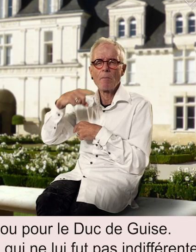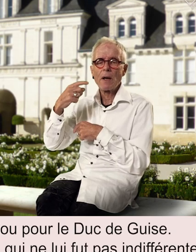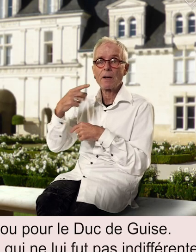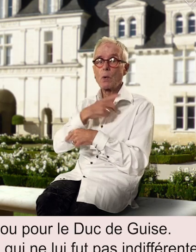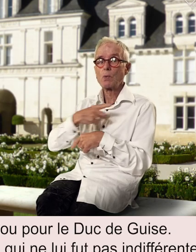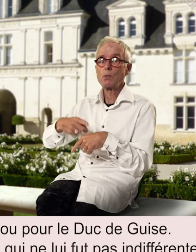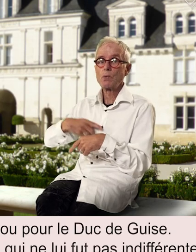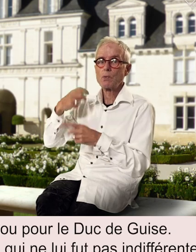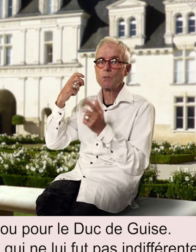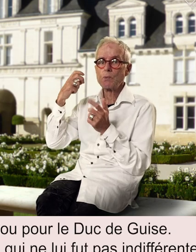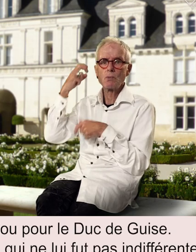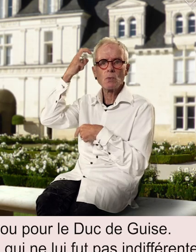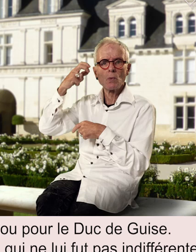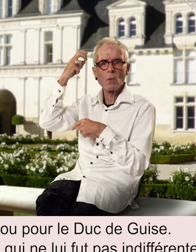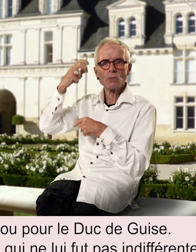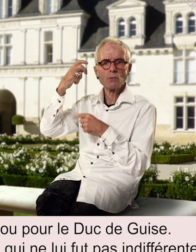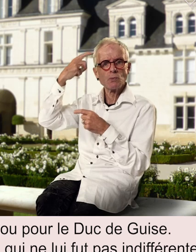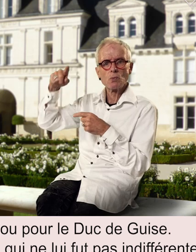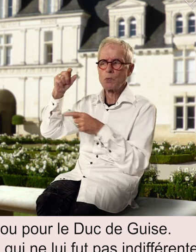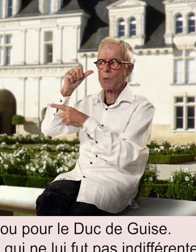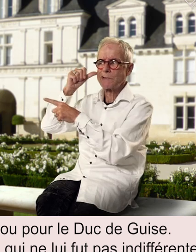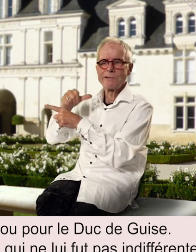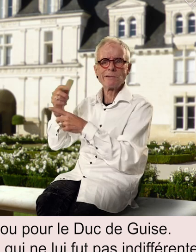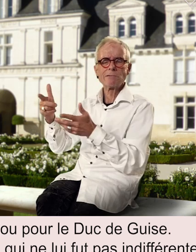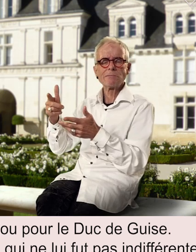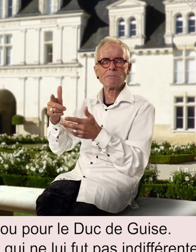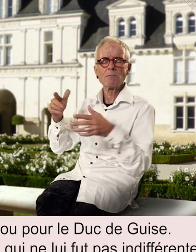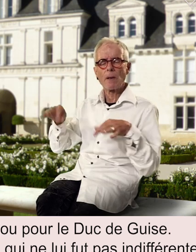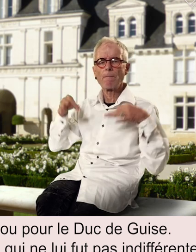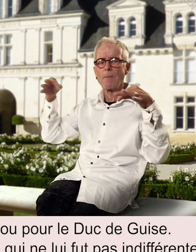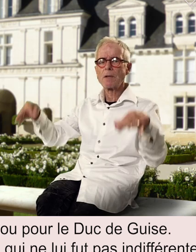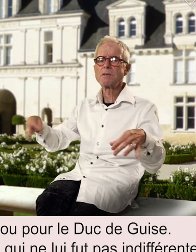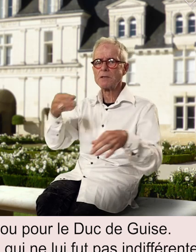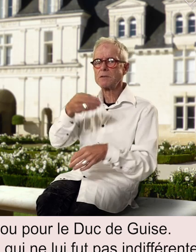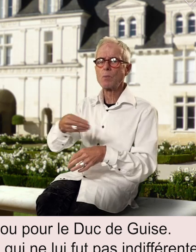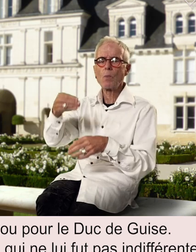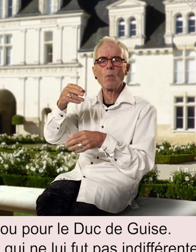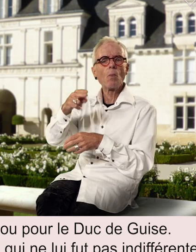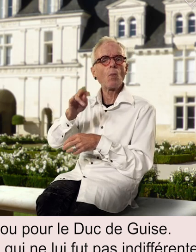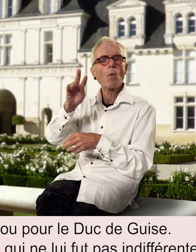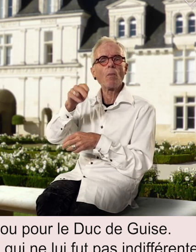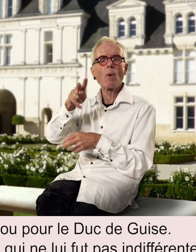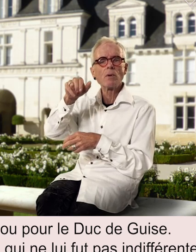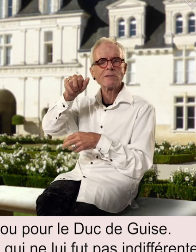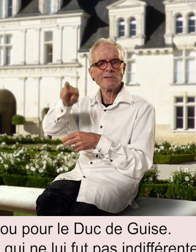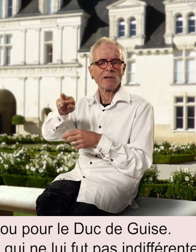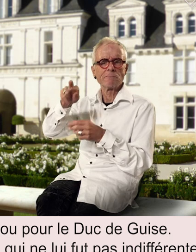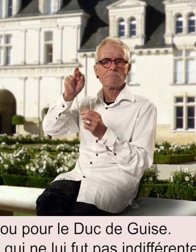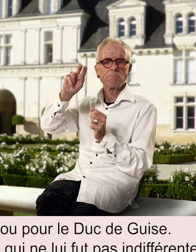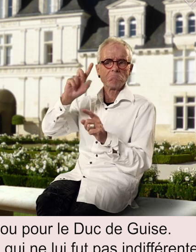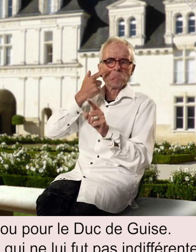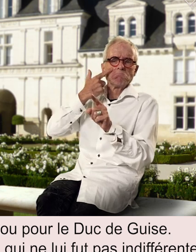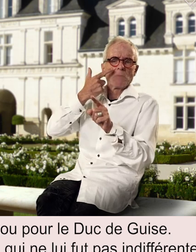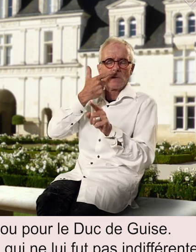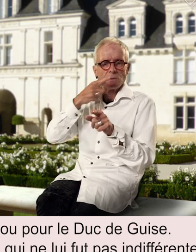d'Anjou pour le duc de Guise. La princesse de Montpensier apprit cette nouvelle, qui ne lui fut pas